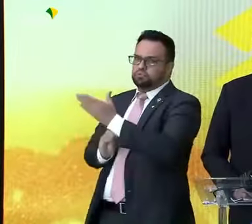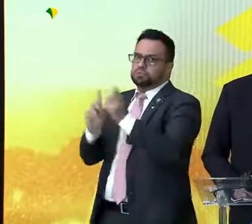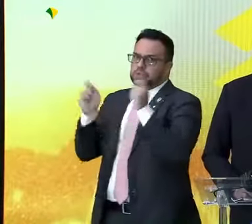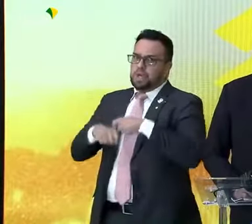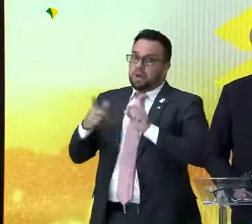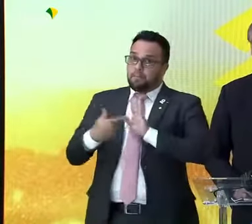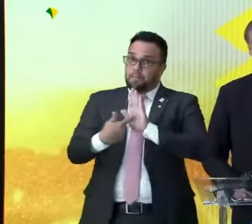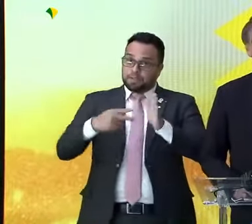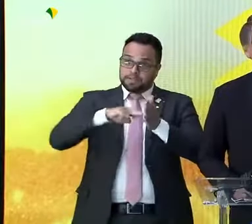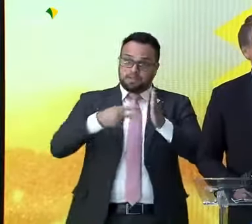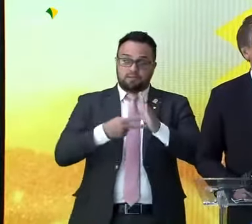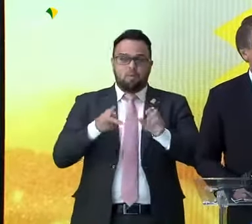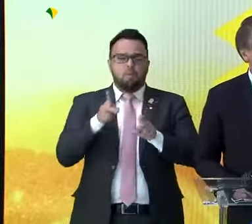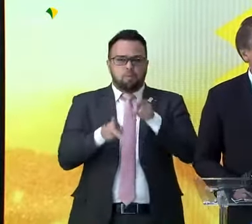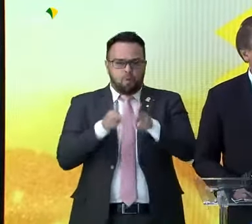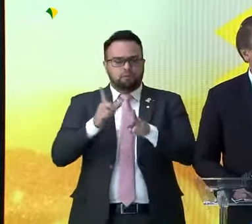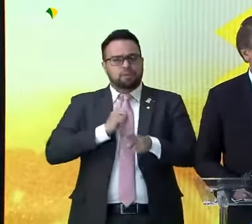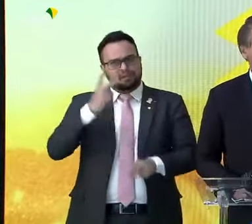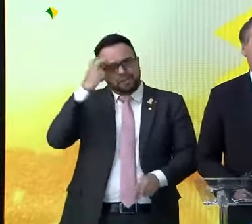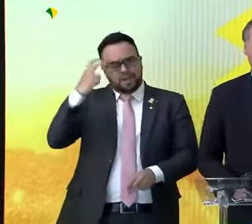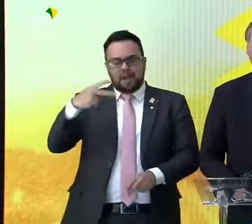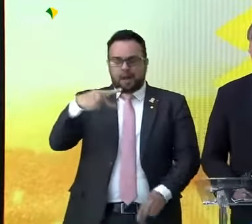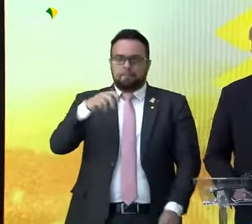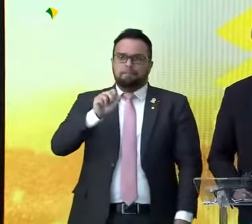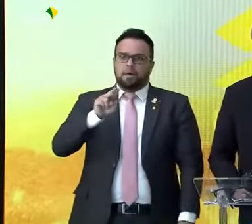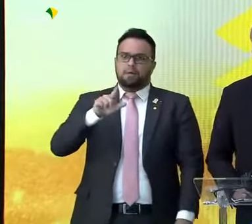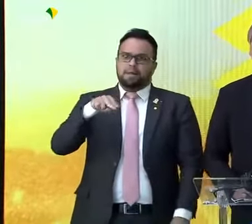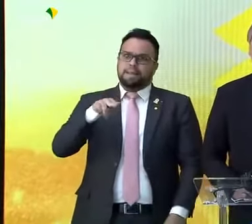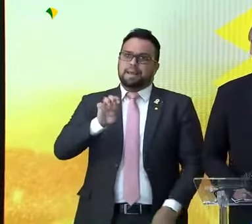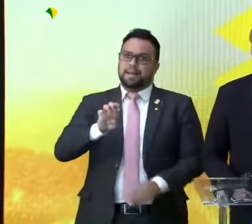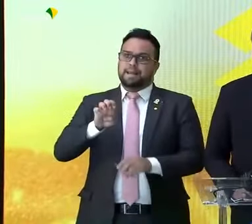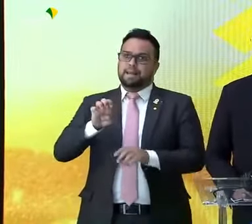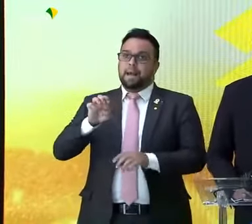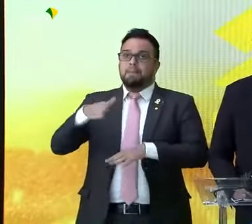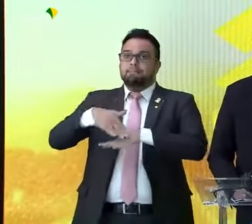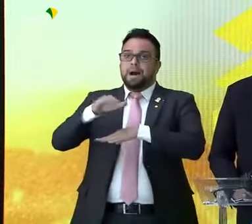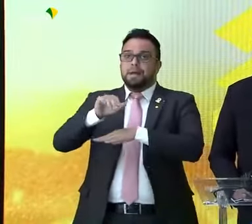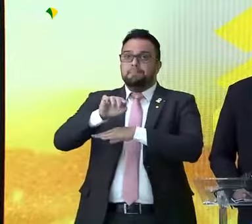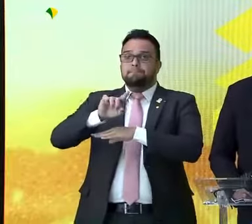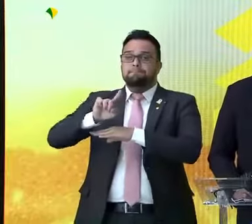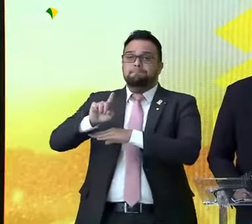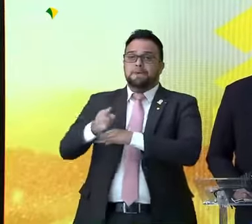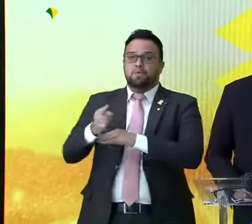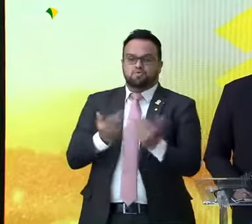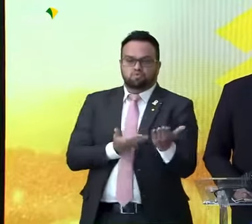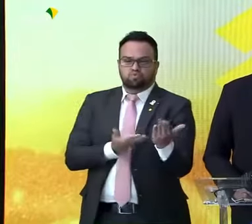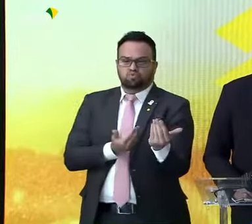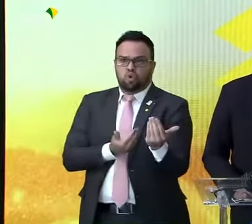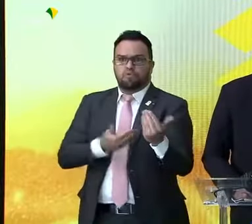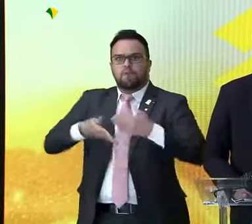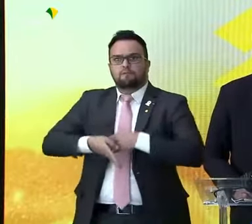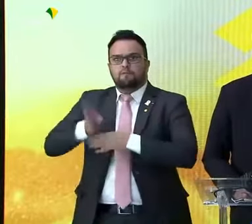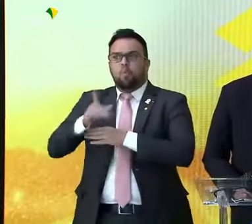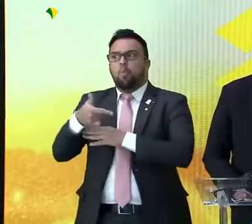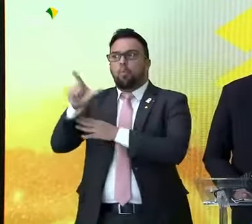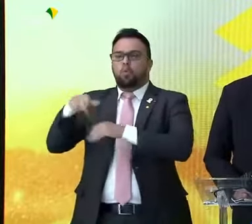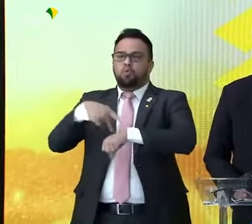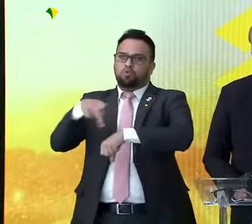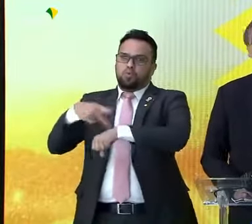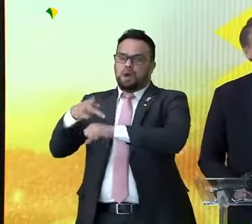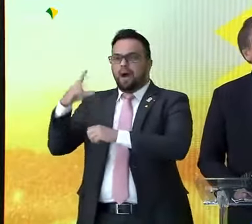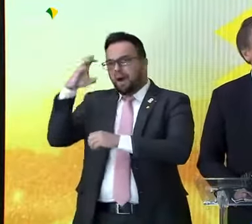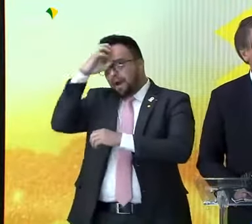Isso mostra que o povo a inteligente paulinelli mandou para fora mais de mil garotos jovens universitários